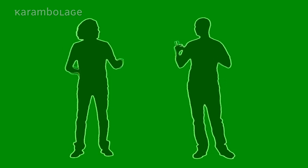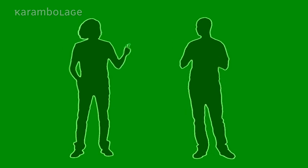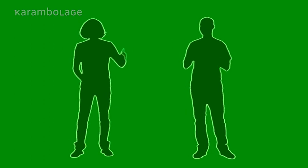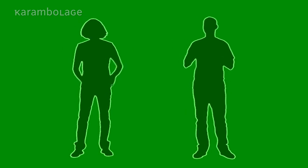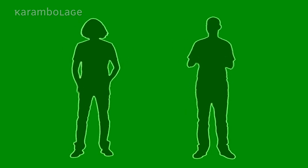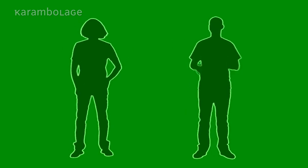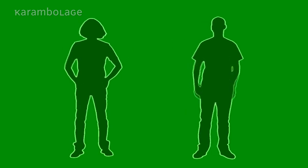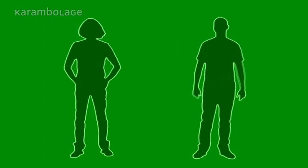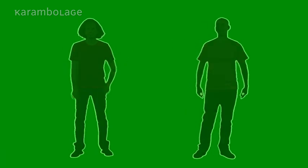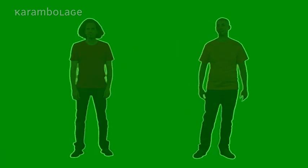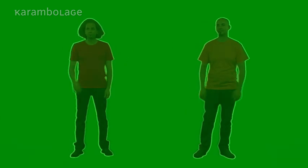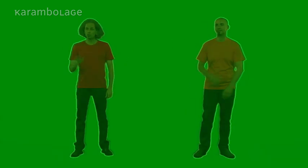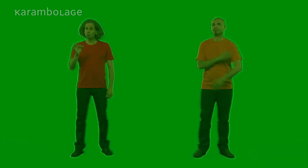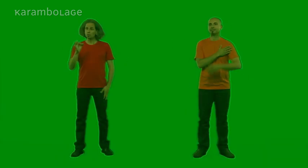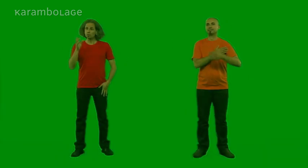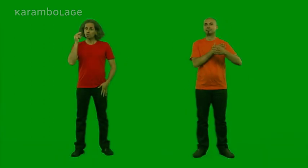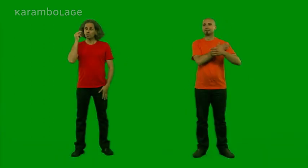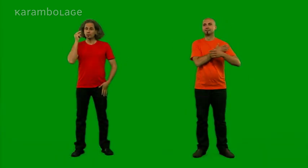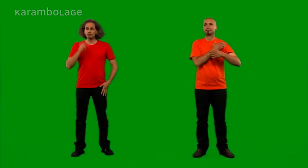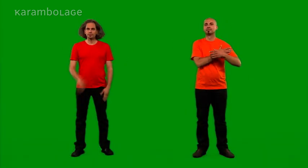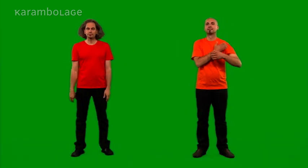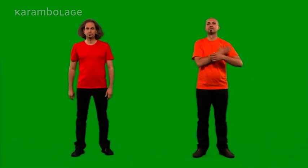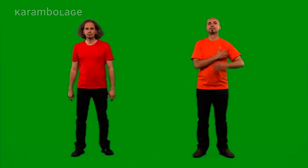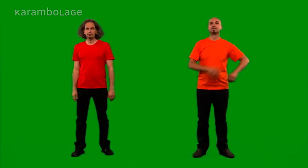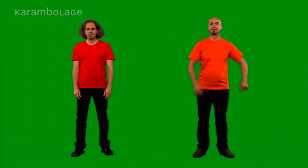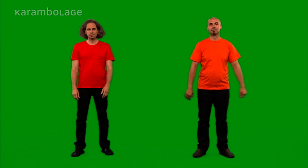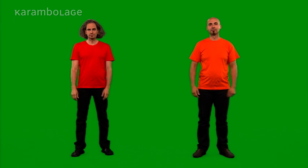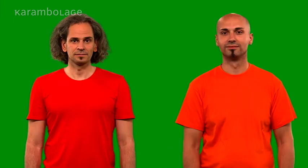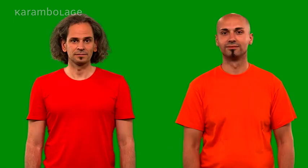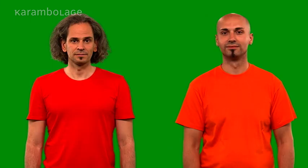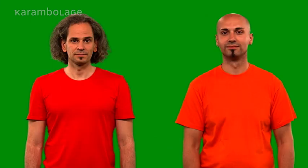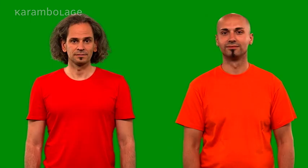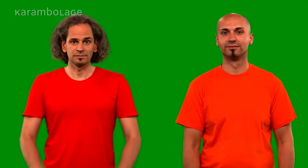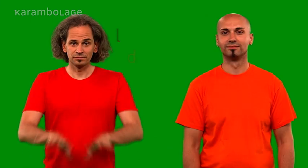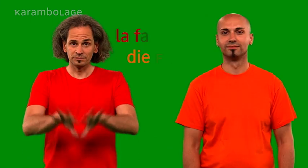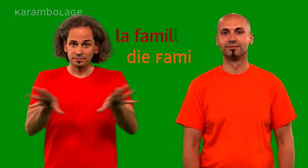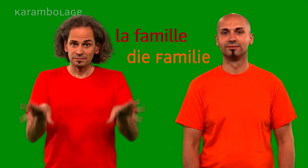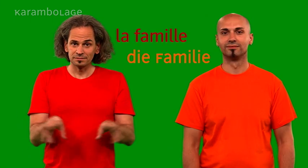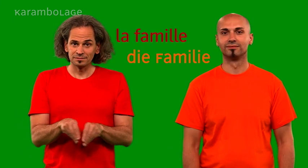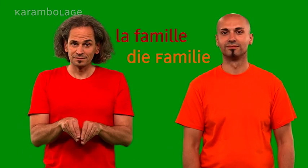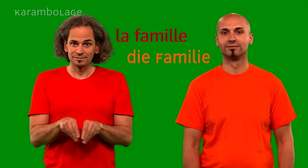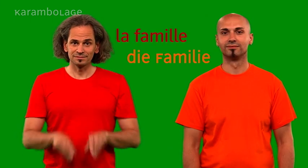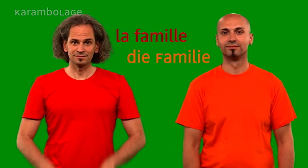Na, ihr beiden, jetzt aber genug geplaudert. Können wir wieder? Die Familie also. Die Familie.